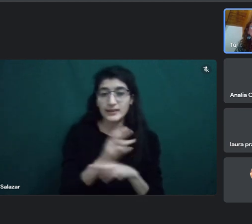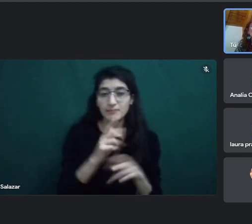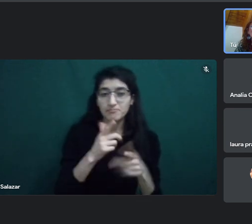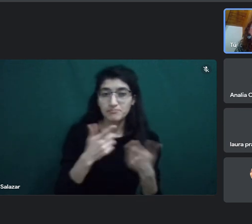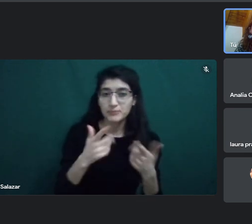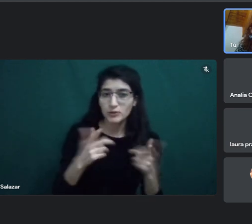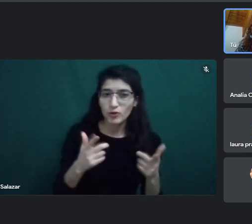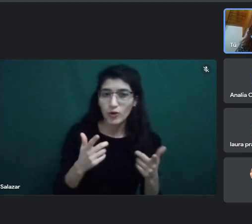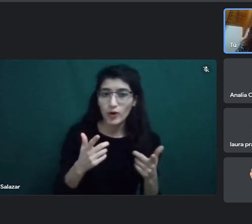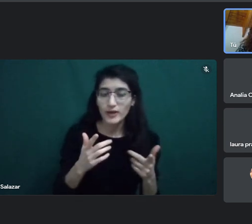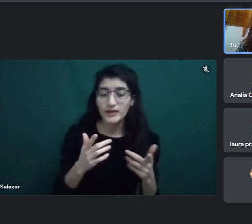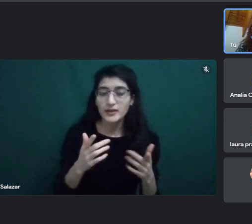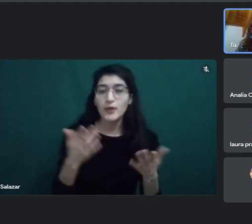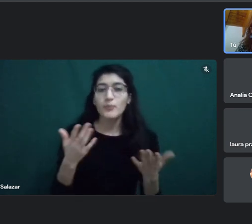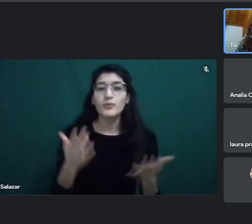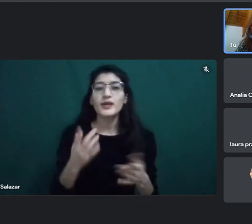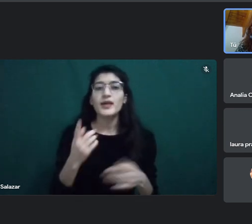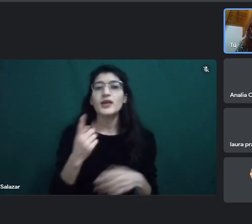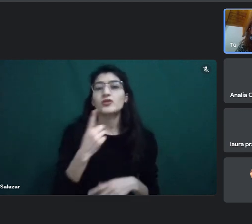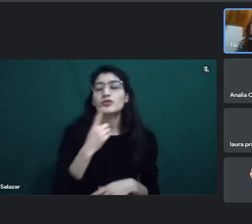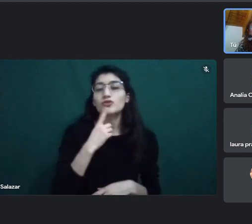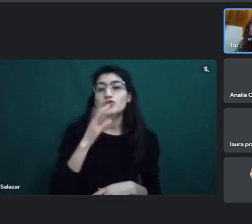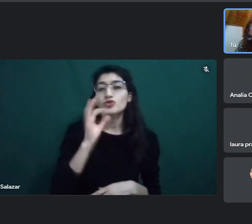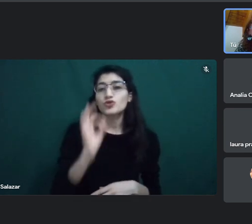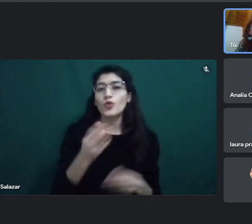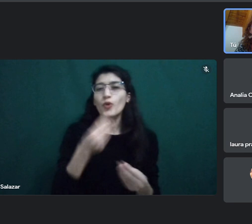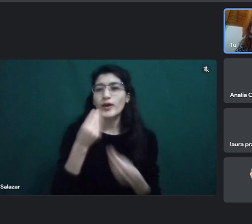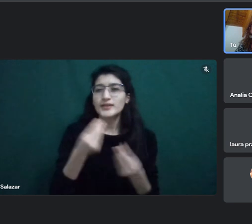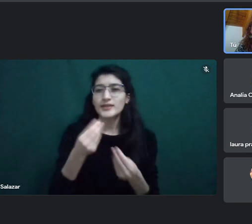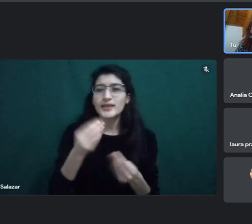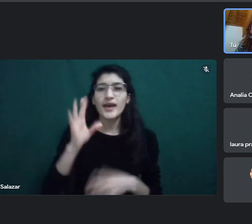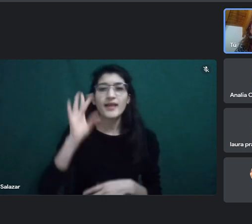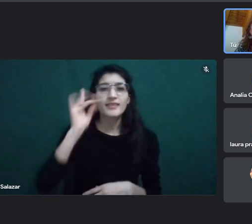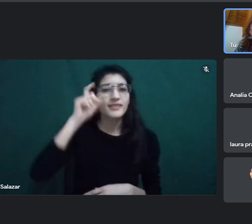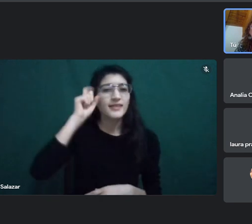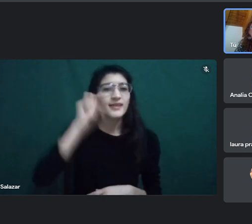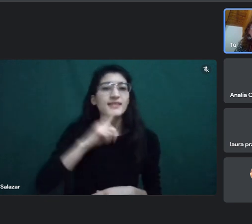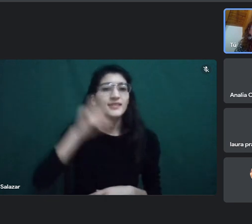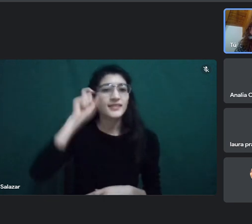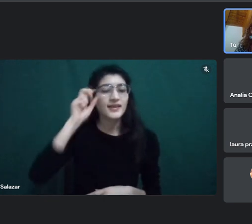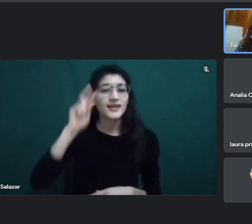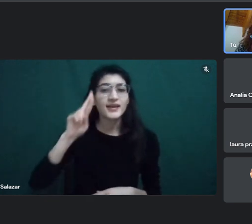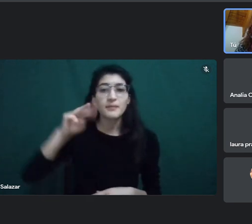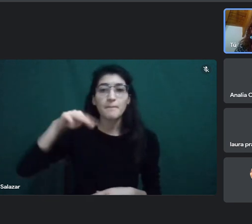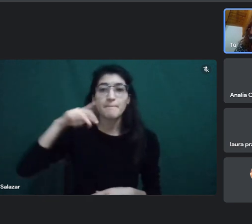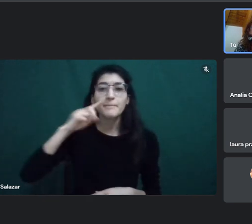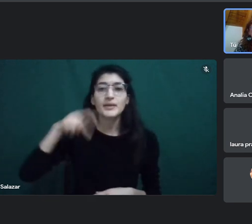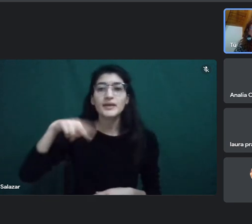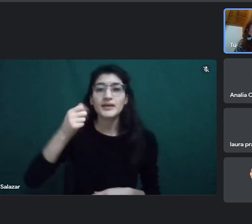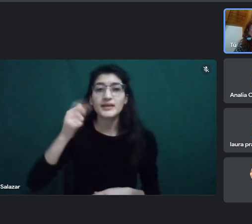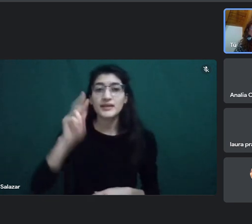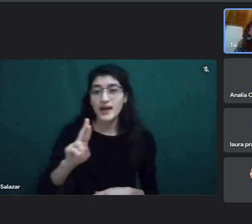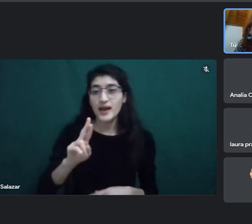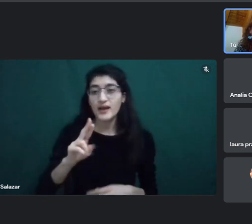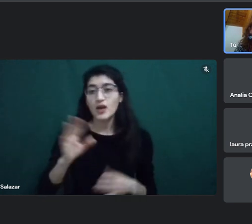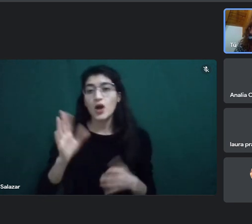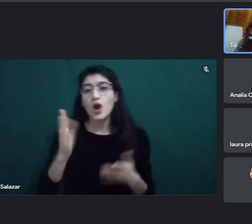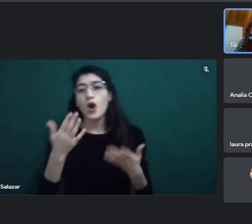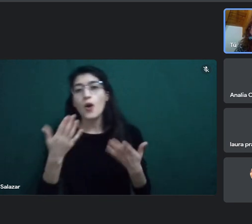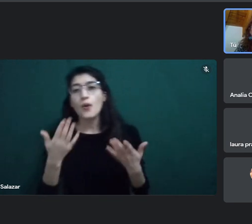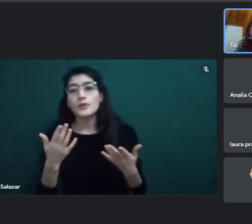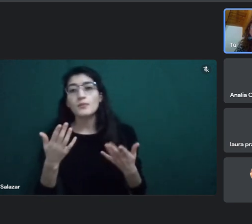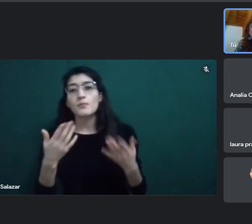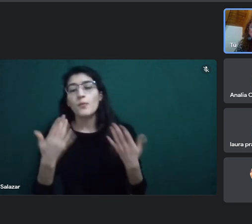sería determina o determine, ¿sí? Bien, puede tratarlo de usted o de vos.